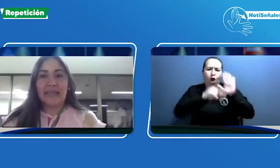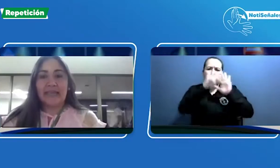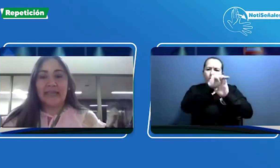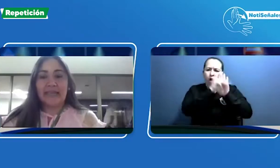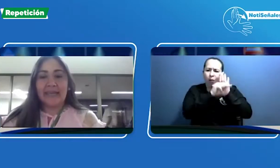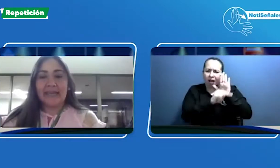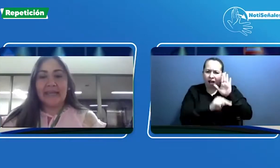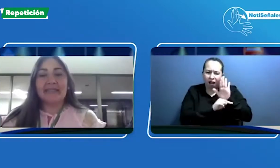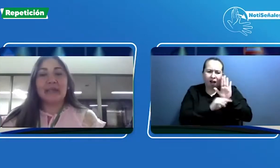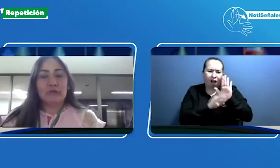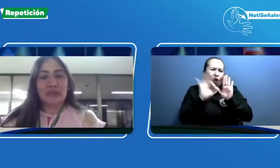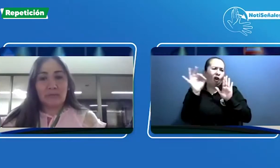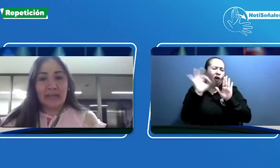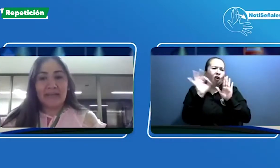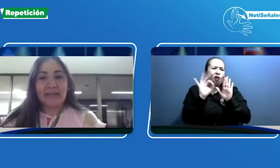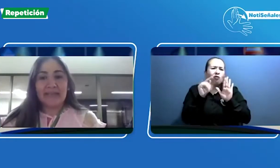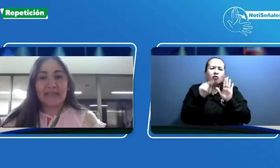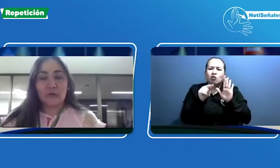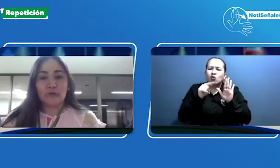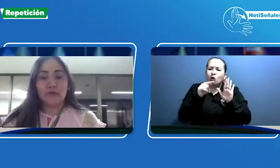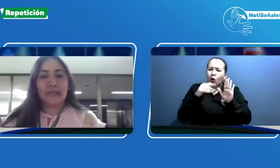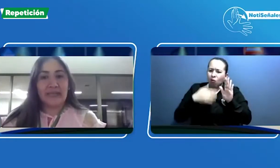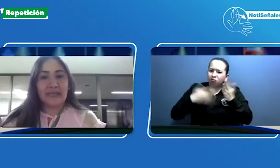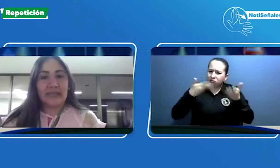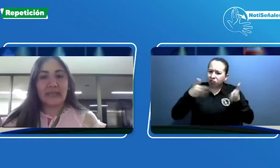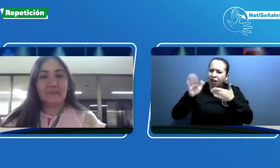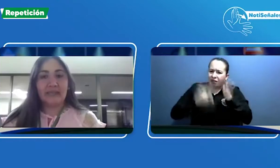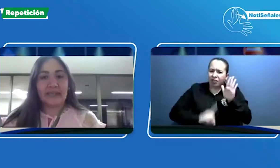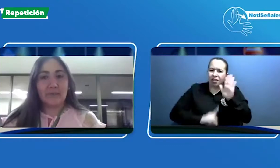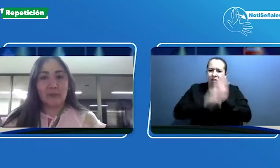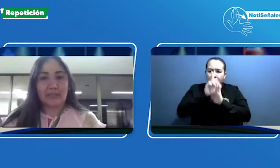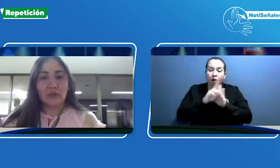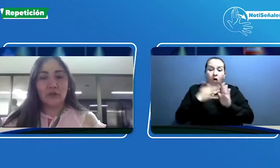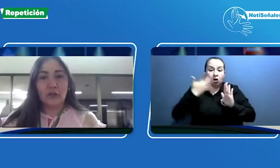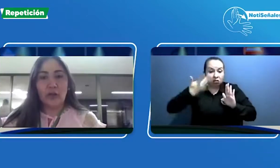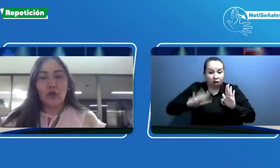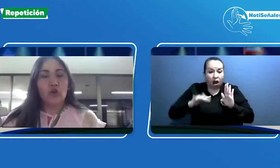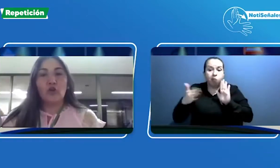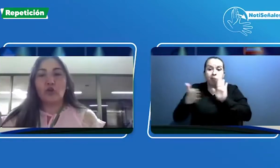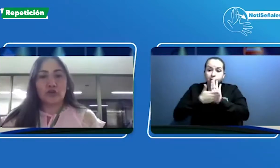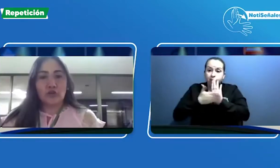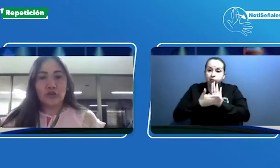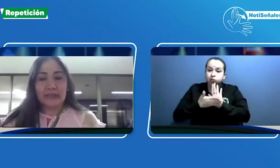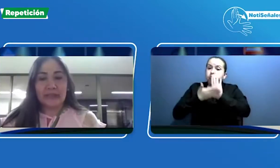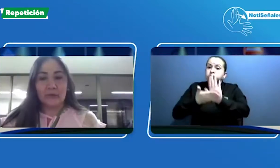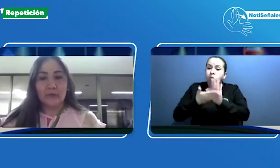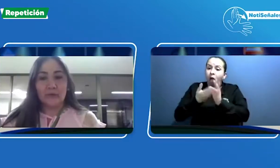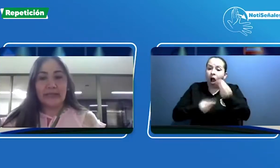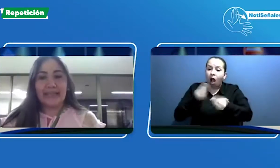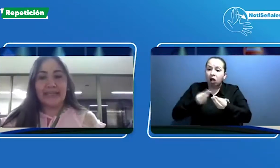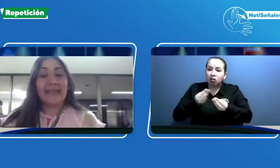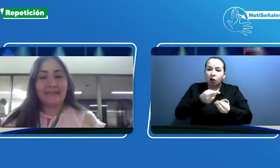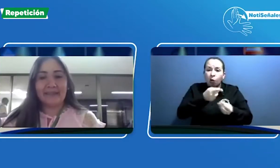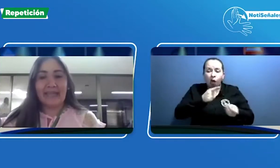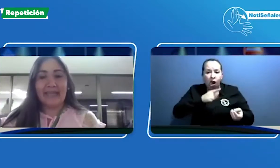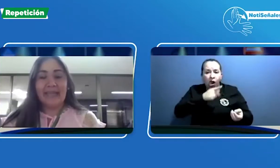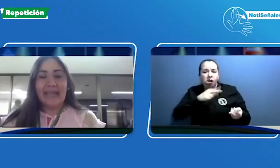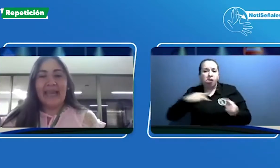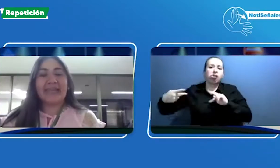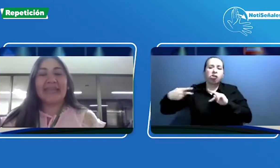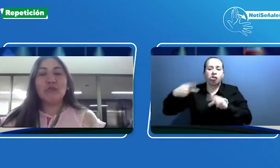de nuestro plan de desarrollo se quiere hacer frente a la población con otro sentido la